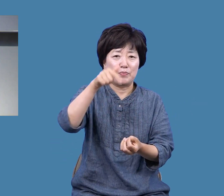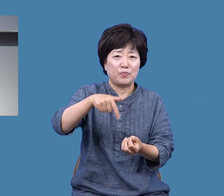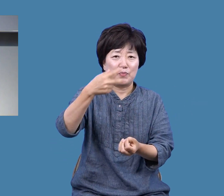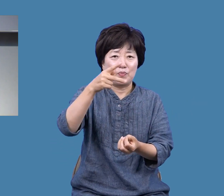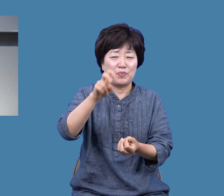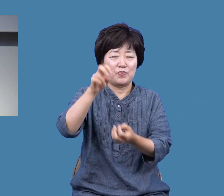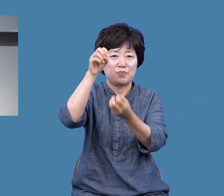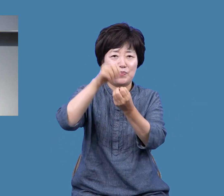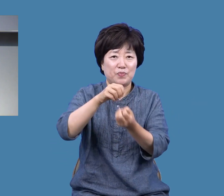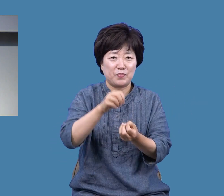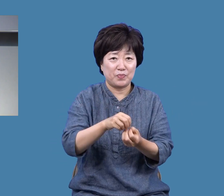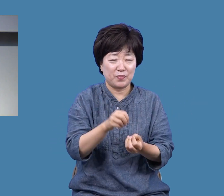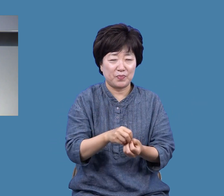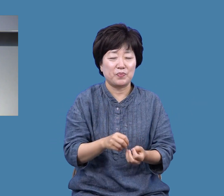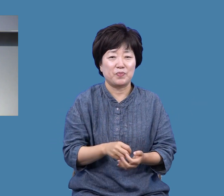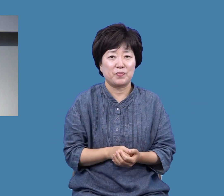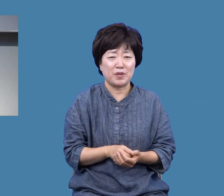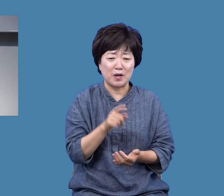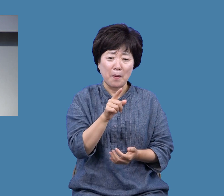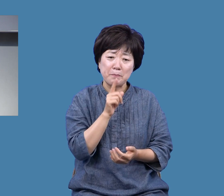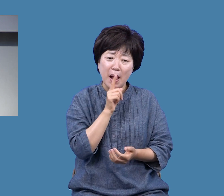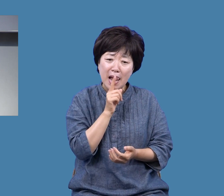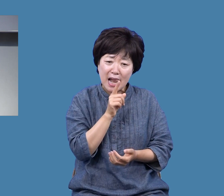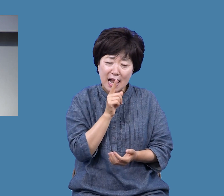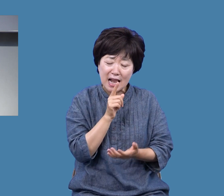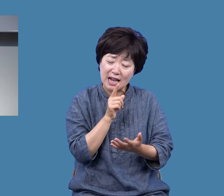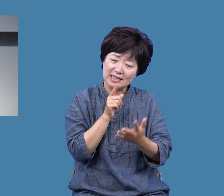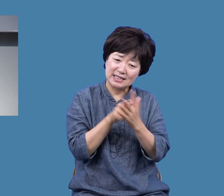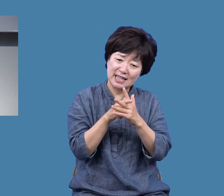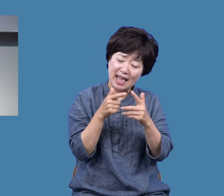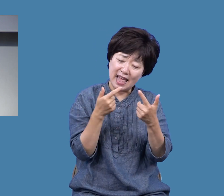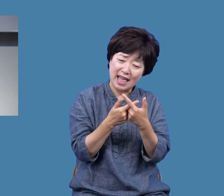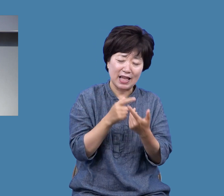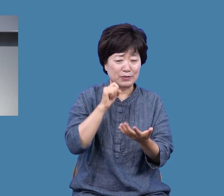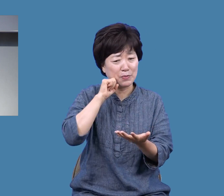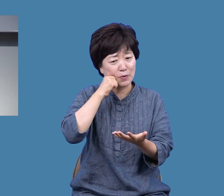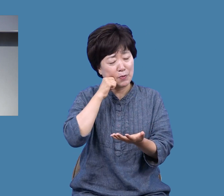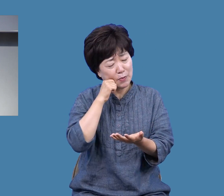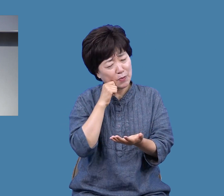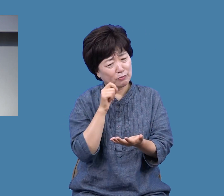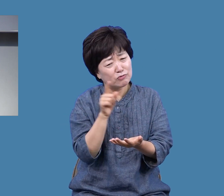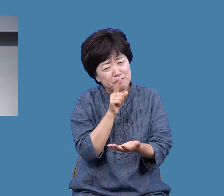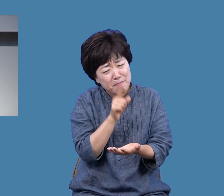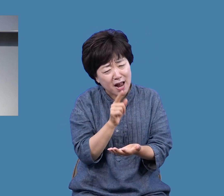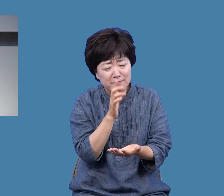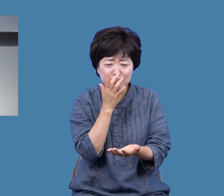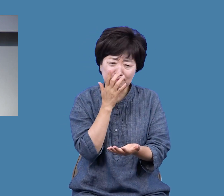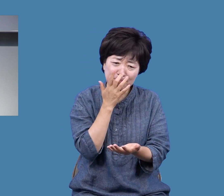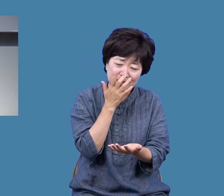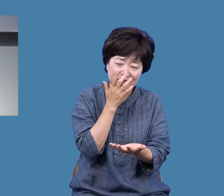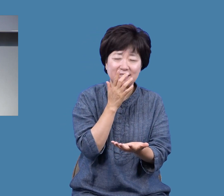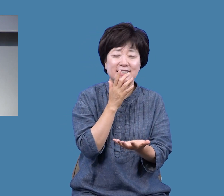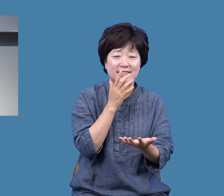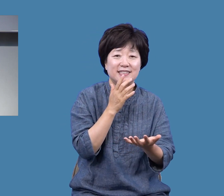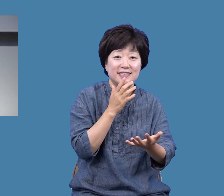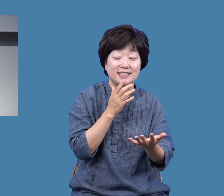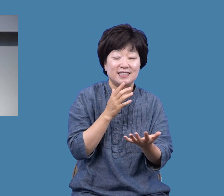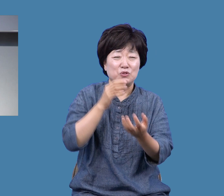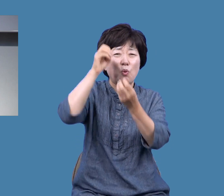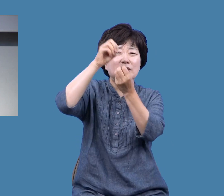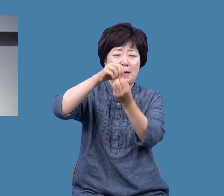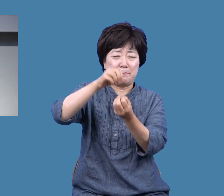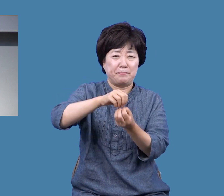때 그러니까 그 이해가 이렇게 빨리 오지 않고 이게 무슨 말이지? 이렇게 대하게 되는